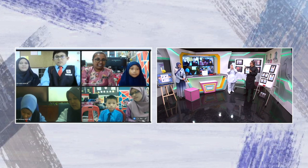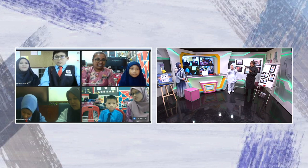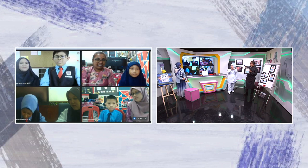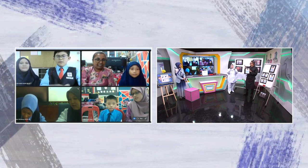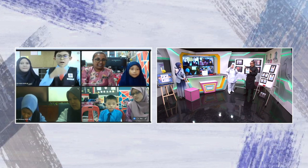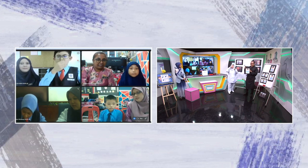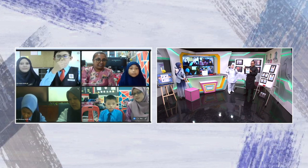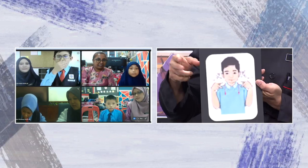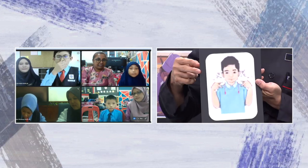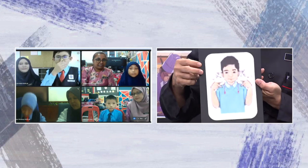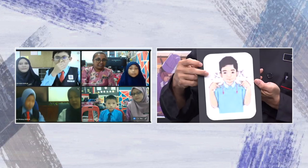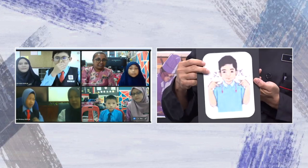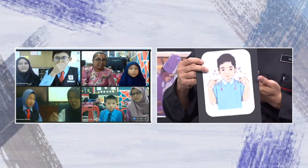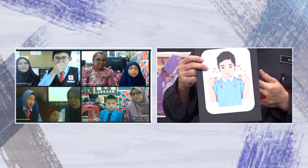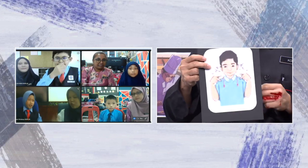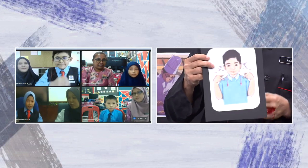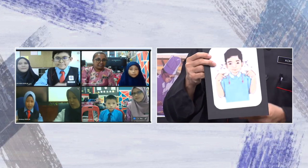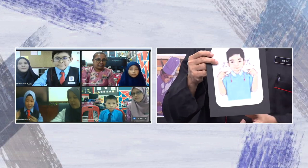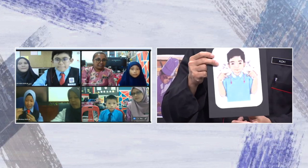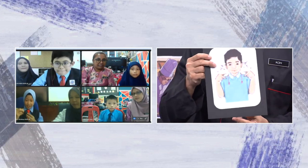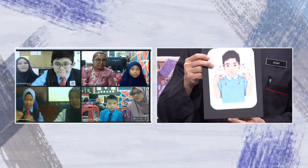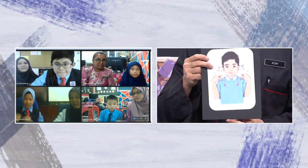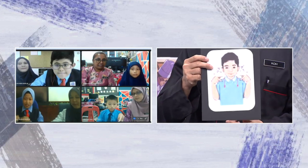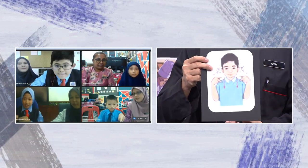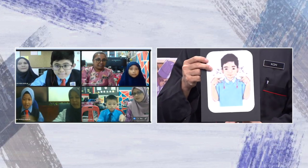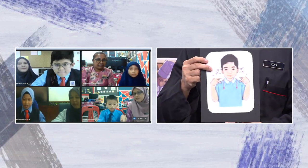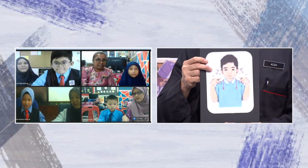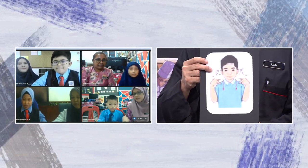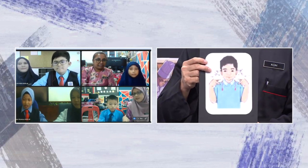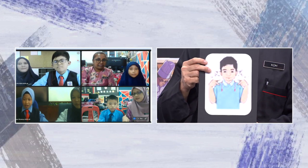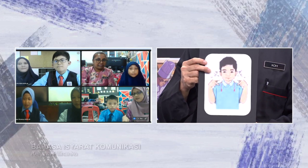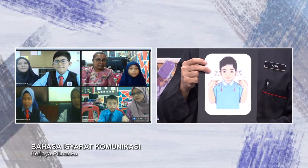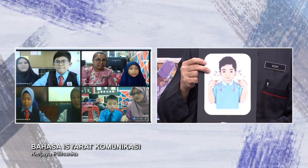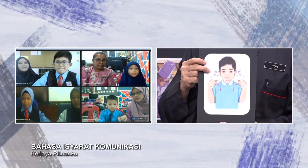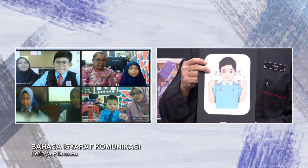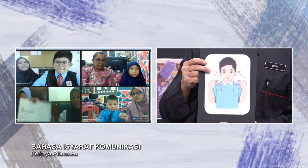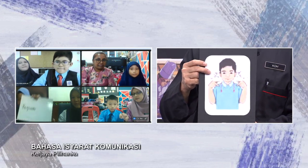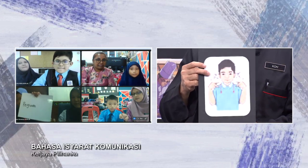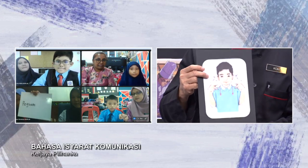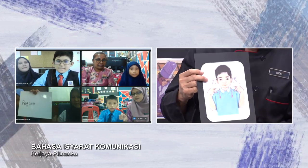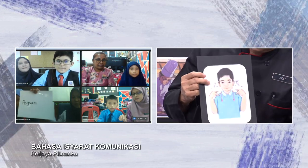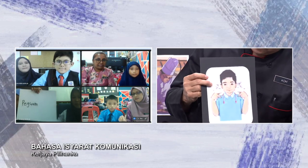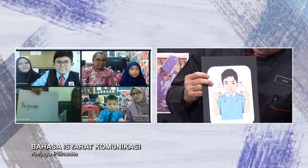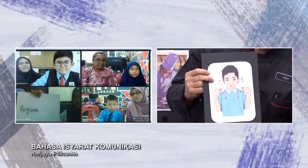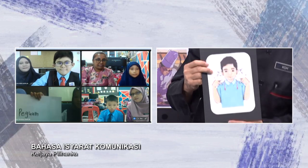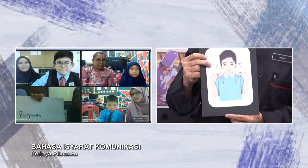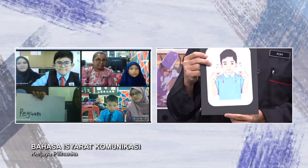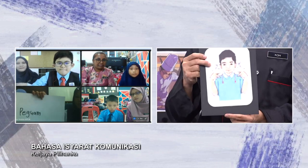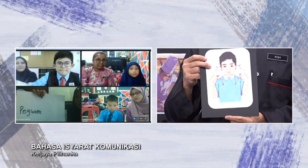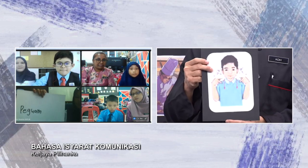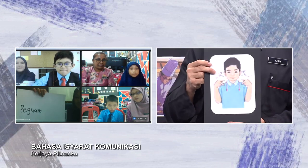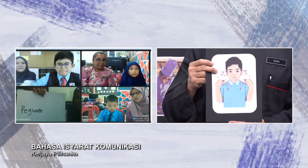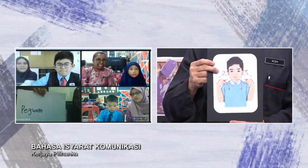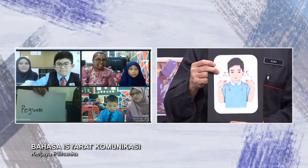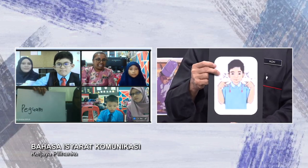kertas. Dekat dan pensel, pen marker. Ha, tulis dekat. Sekarang dia sudah angkat. Baik,